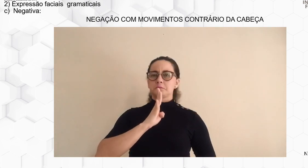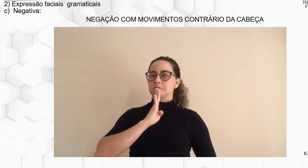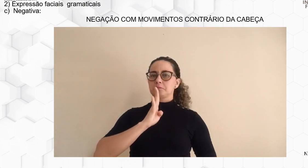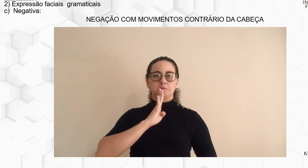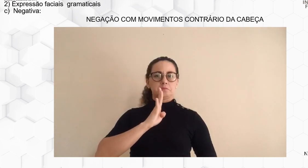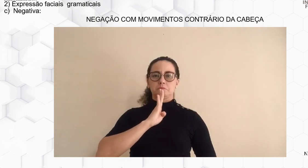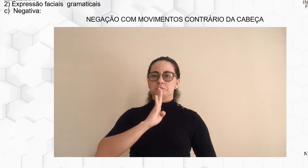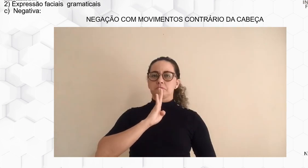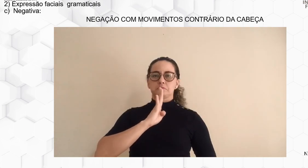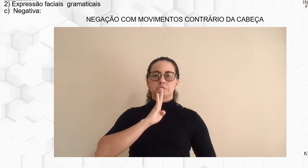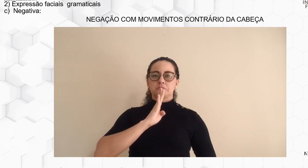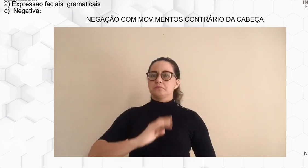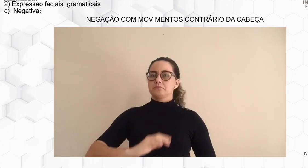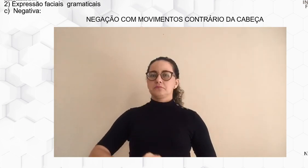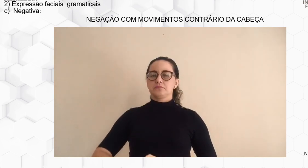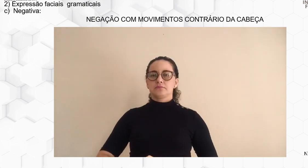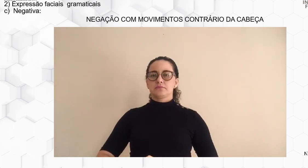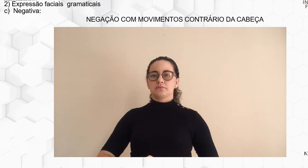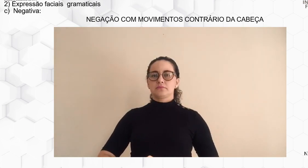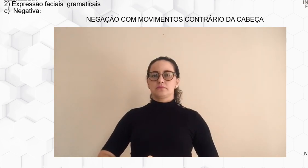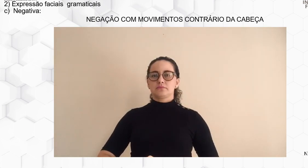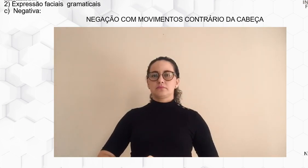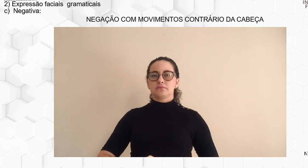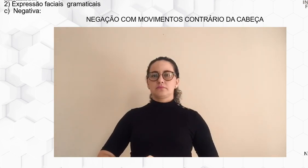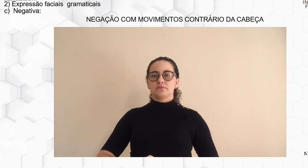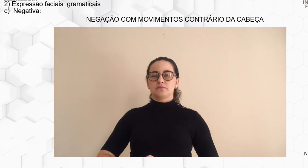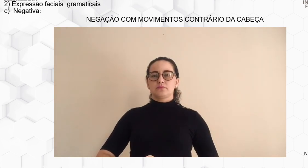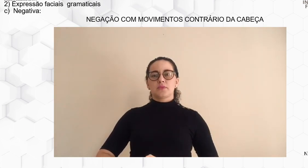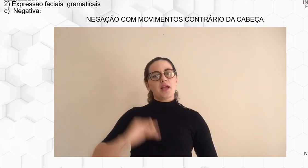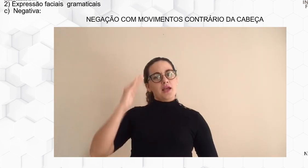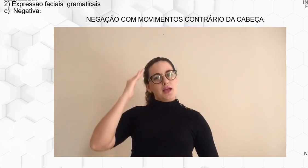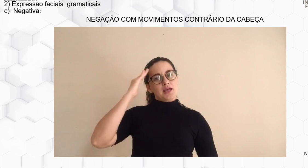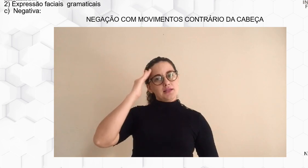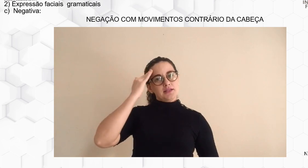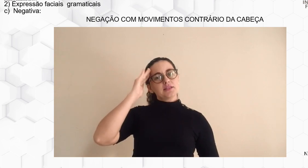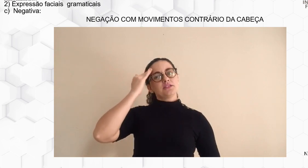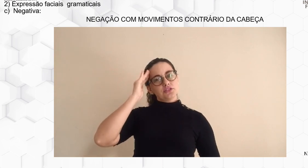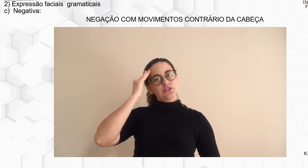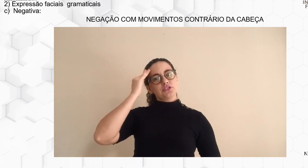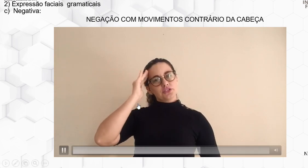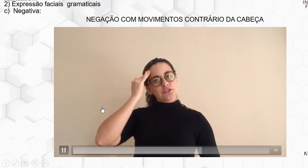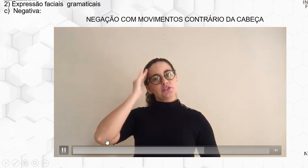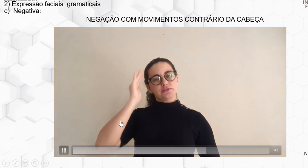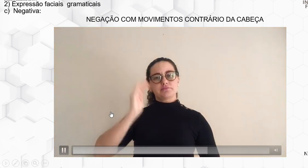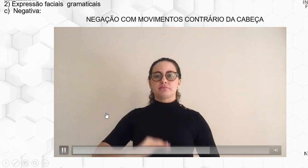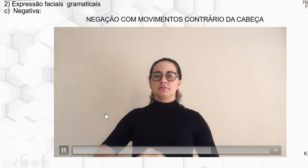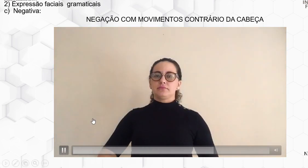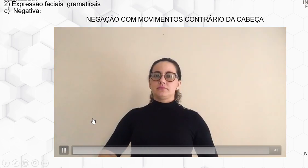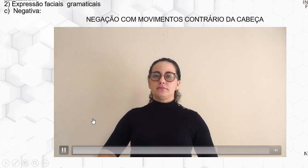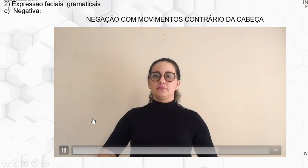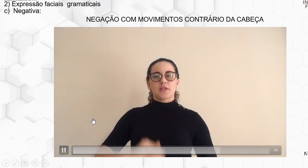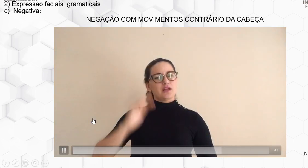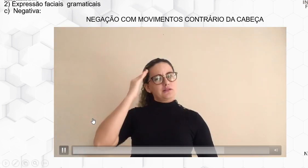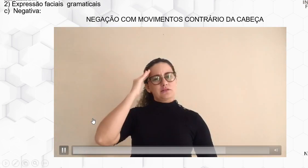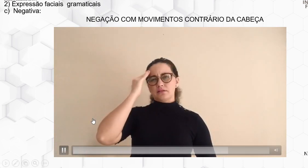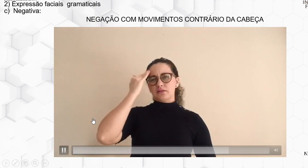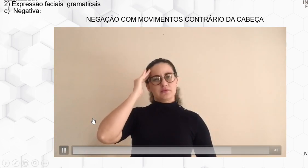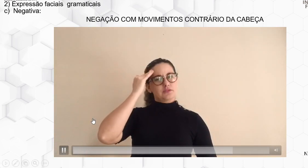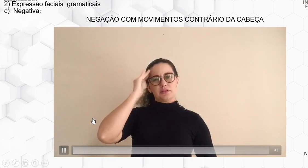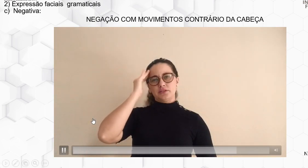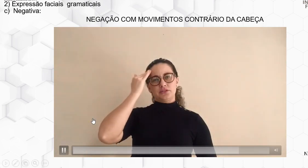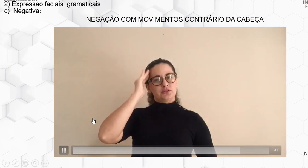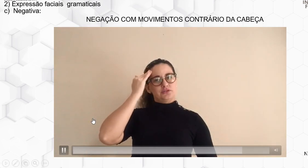não conheço, né? Você só faz o movimento da cabeça contrário, né? É o mesmo sinal. Entendi, afirmando e